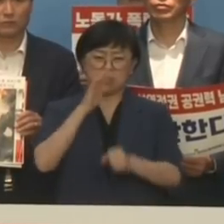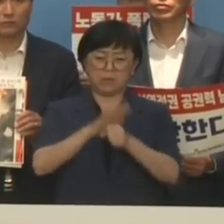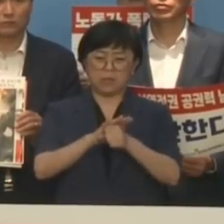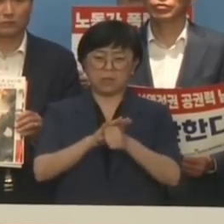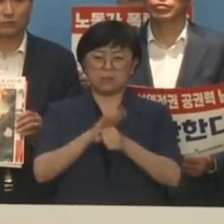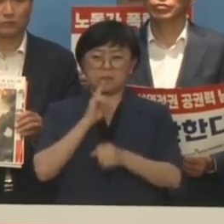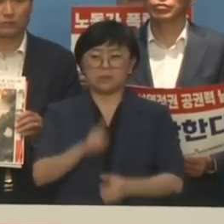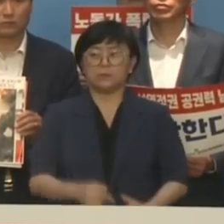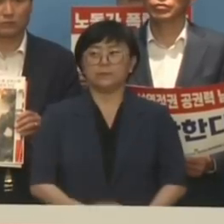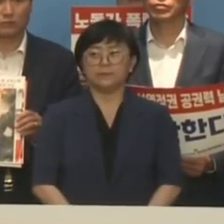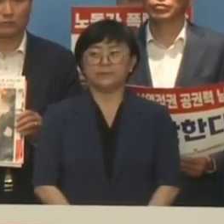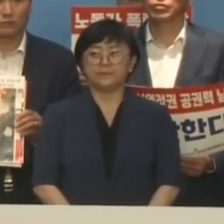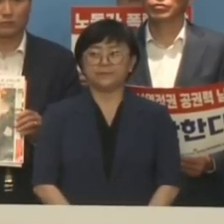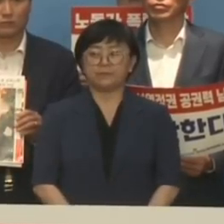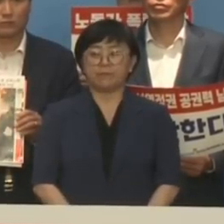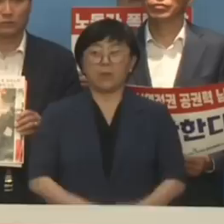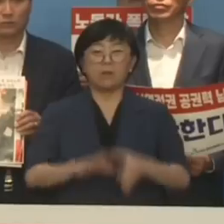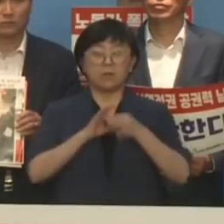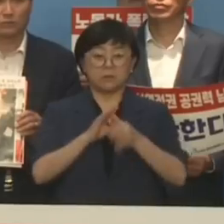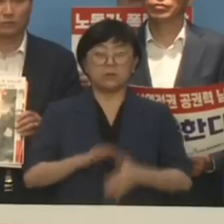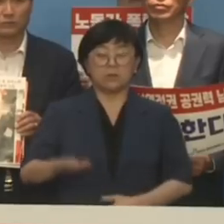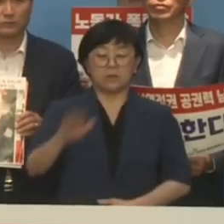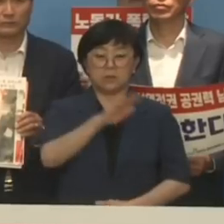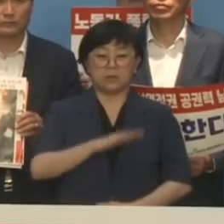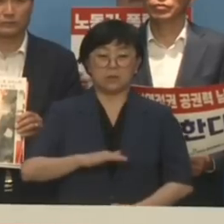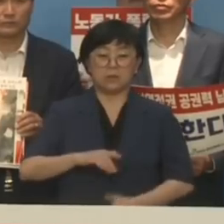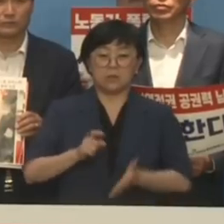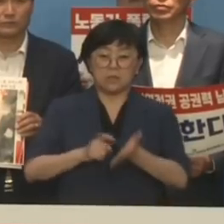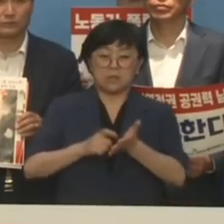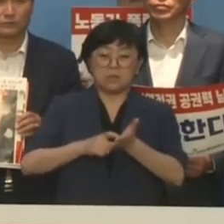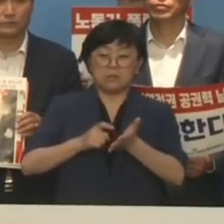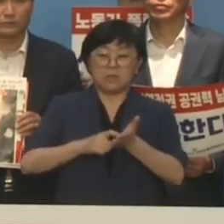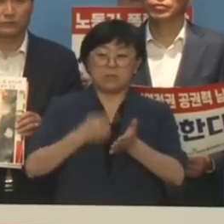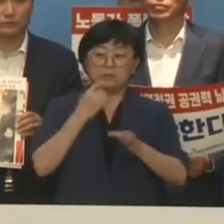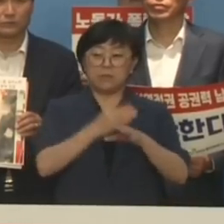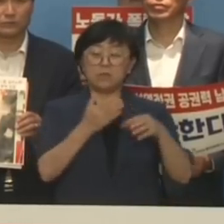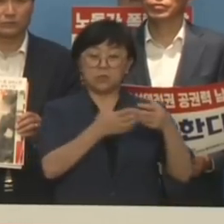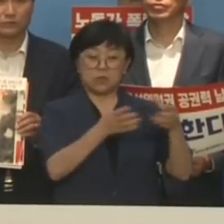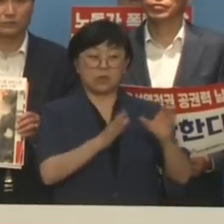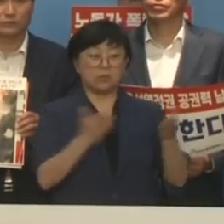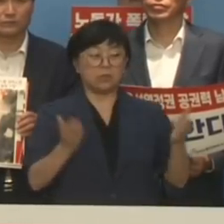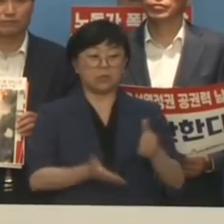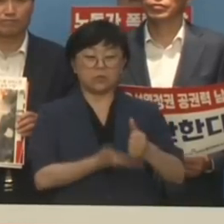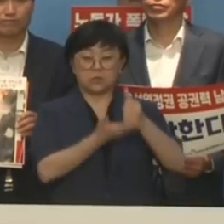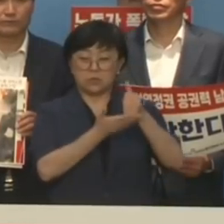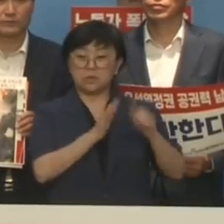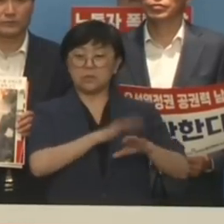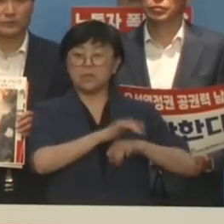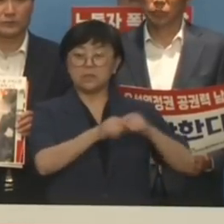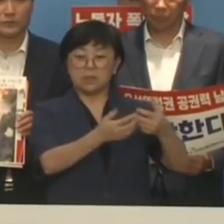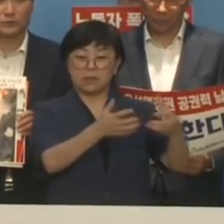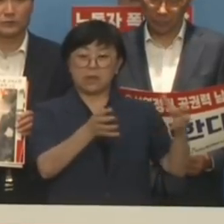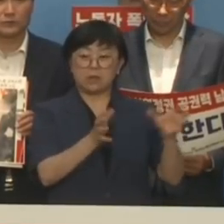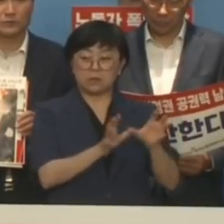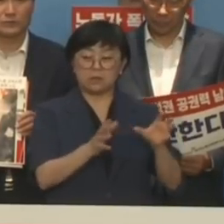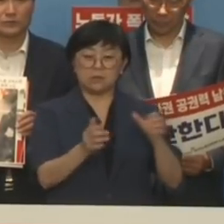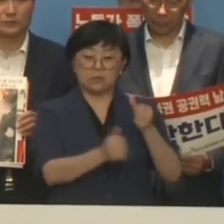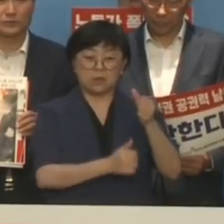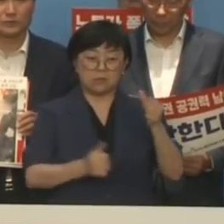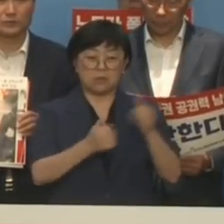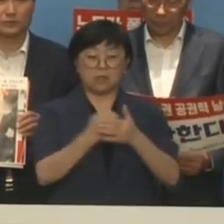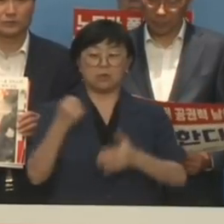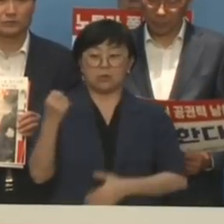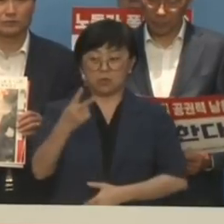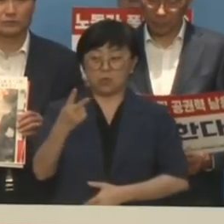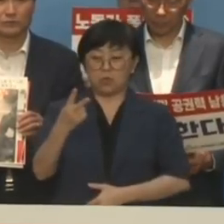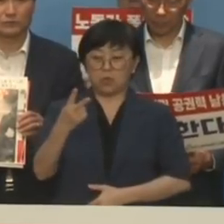일이 벌어졌습니다. 이와 관련해서 저희들이 급하게 더불어민주당 노동존중실천당 의원님들과 그리고